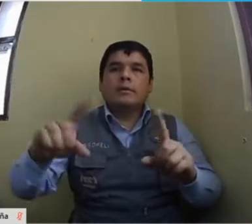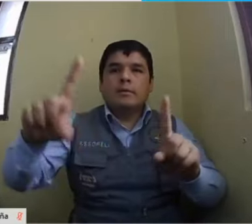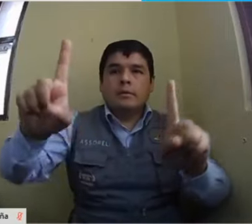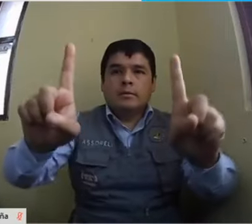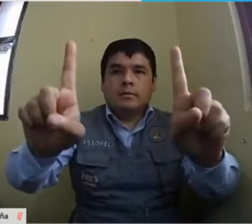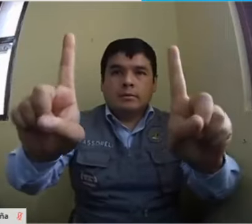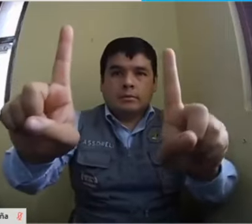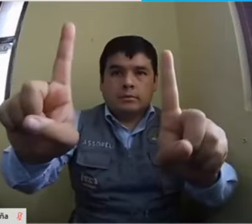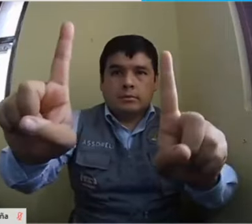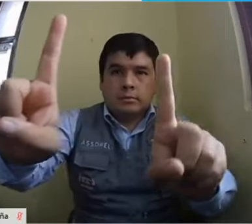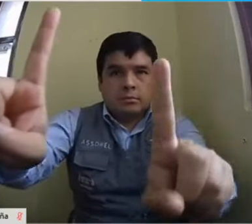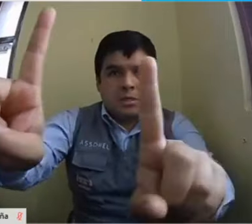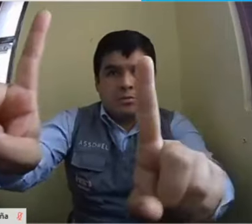O también la T antigua